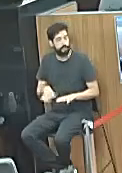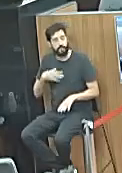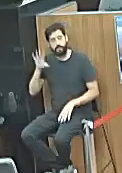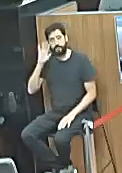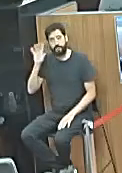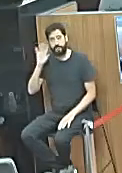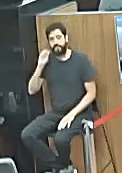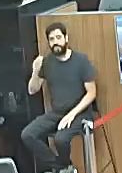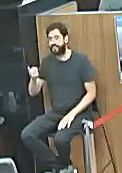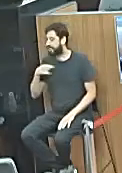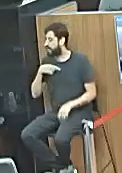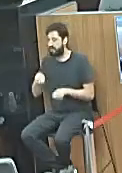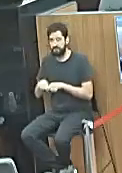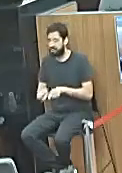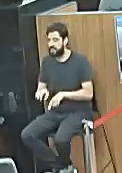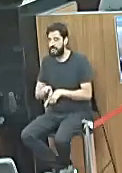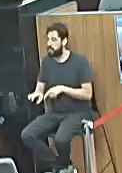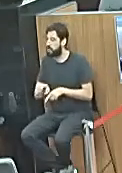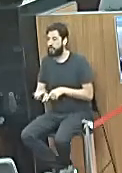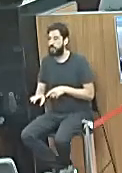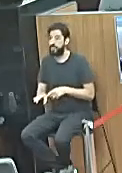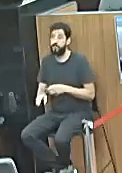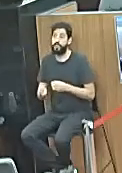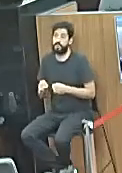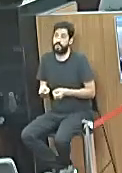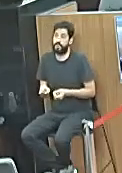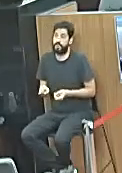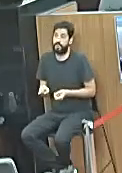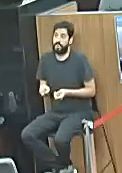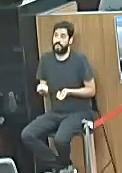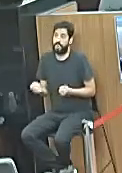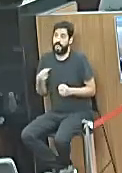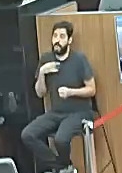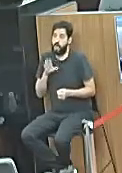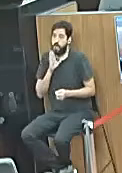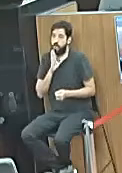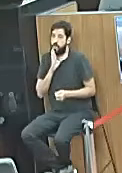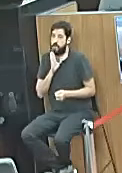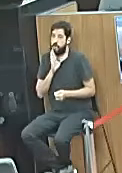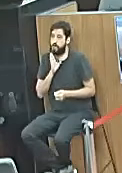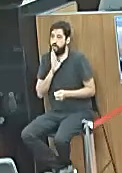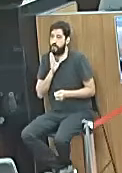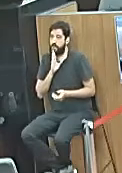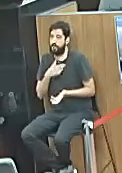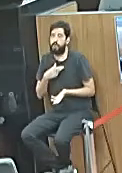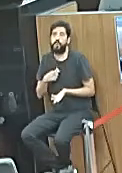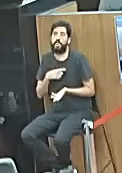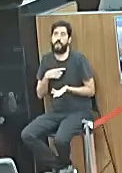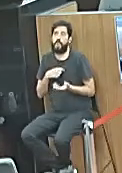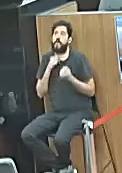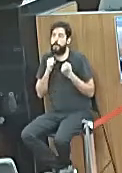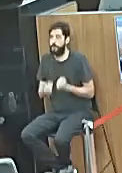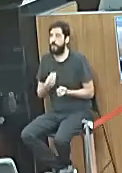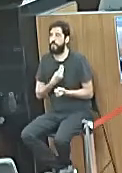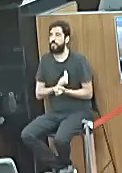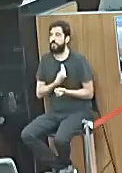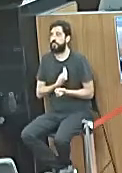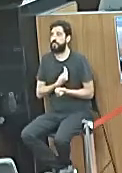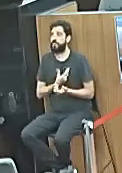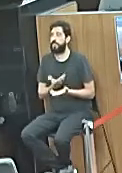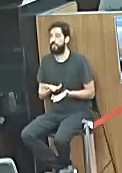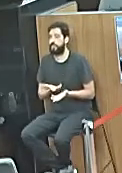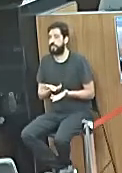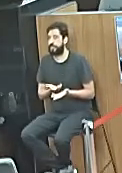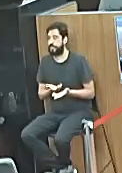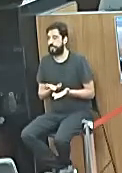se eu não fizesse esse curso se eu conheceria que eu tenho eu posso participar é